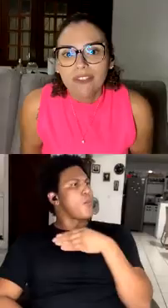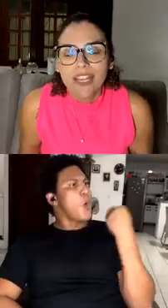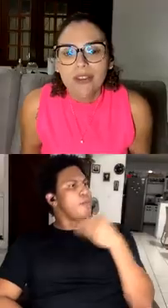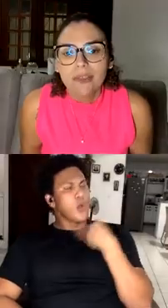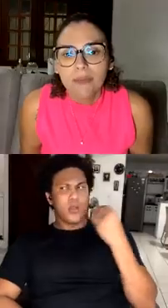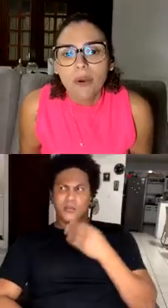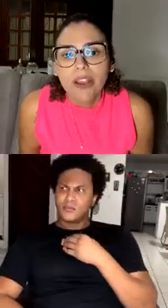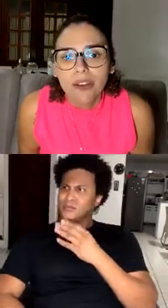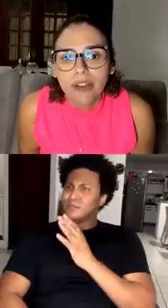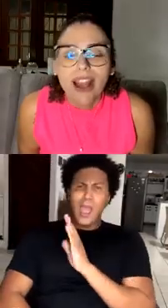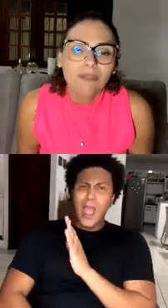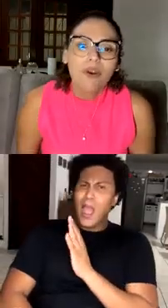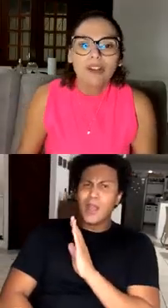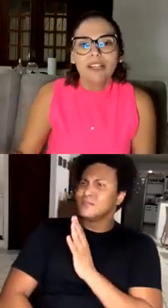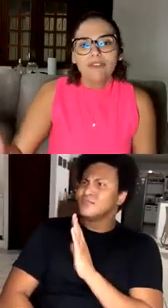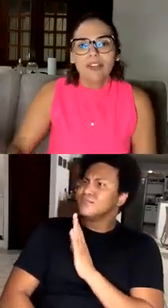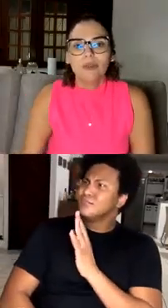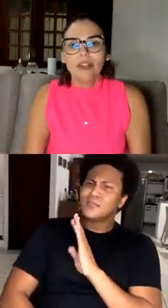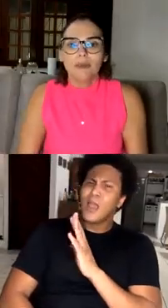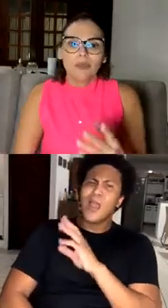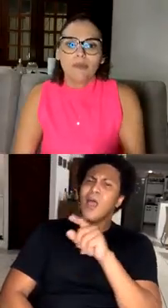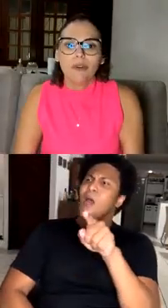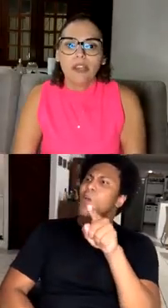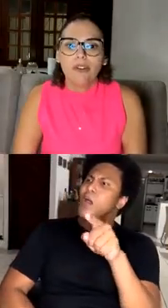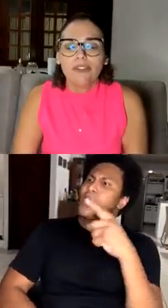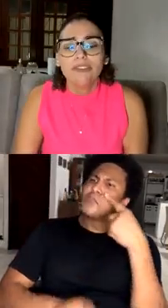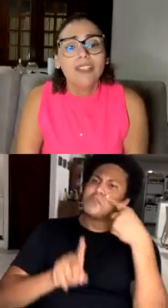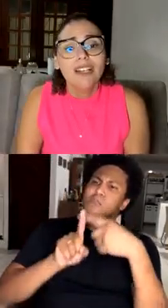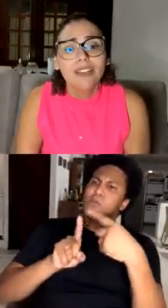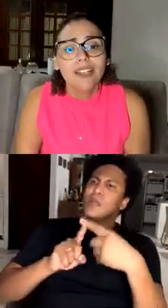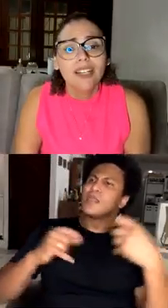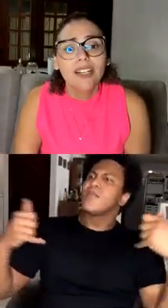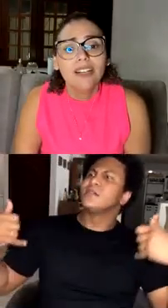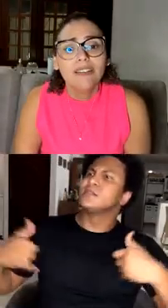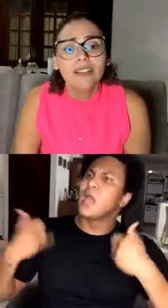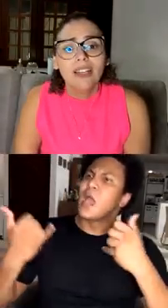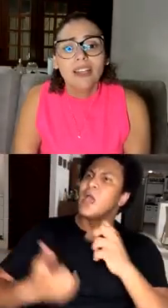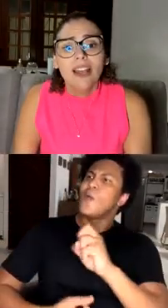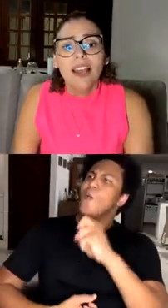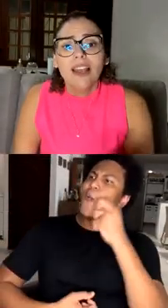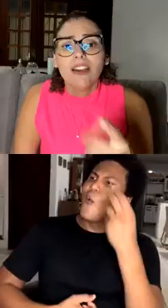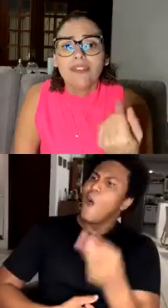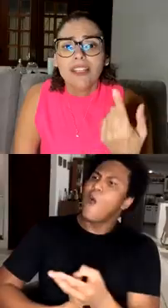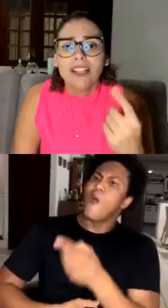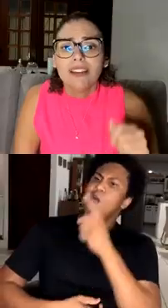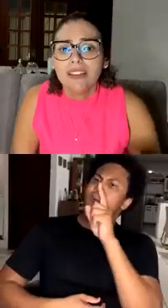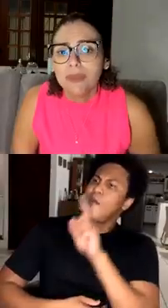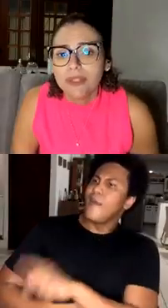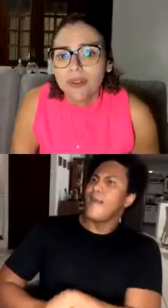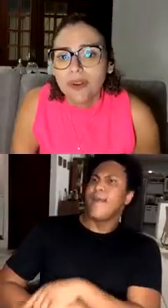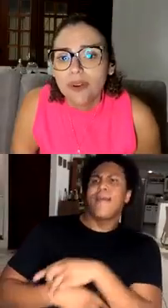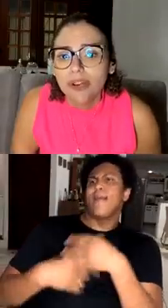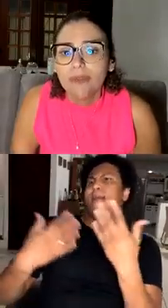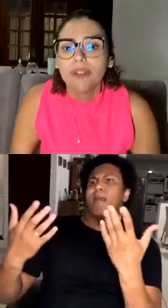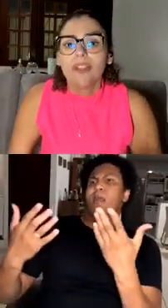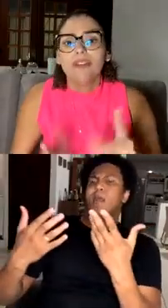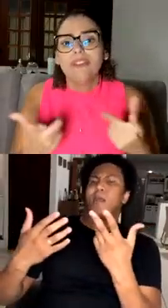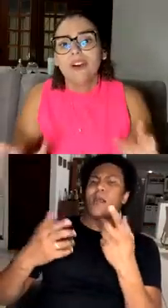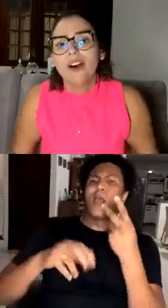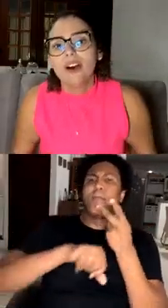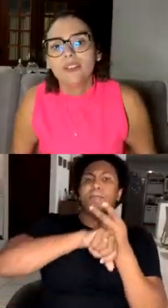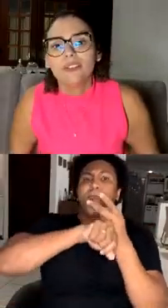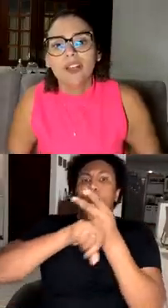que se refere a alguém que morreu. Morreu, né? Fulano morreu, essa pessoa morreu. Eu digo, não. é aniversário da pessoa, e botaram